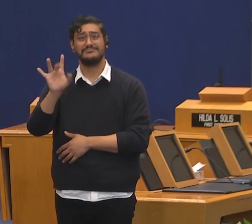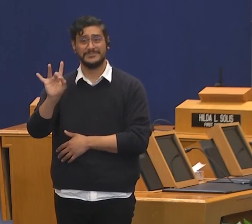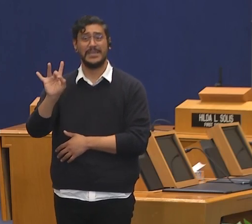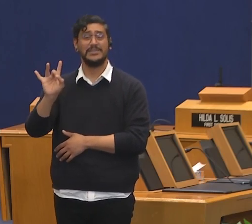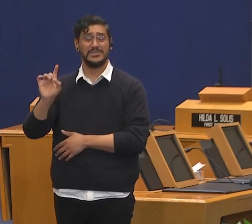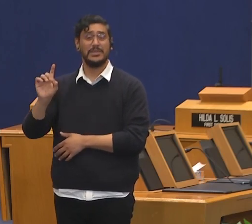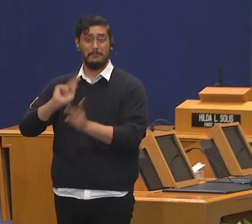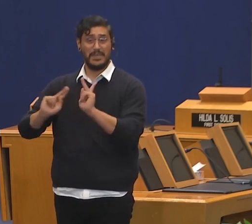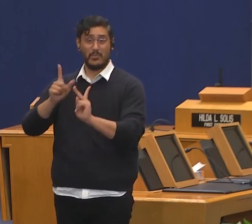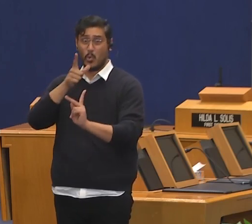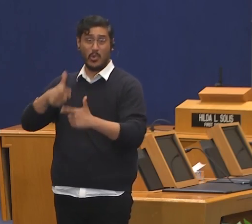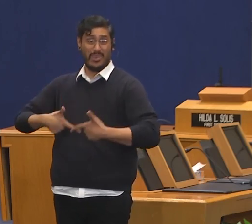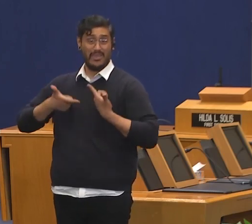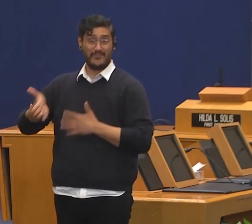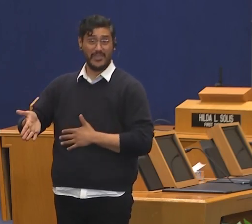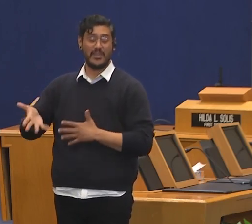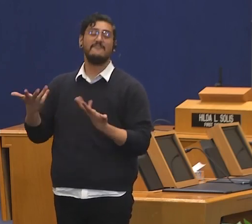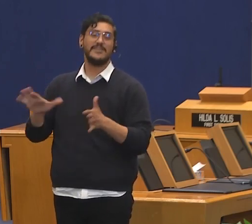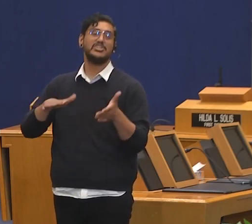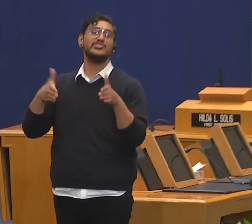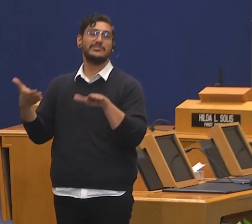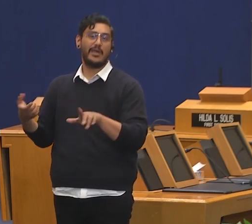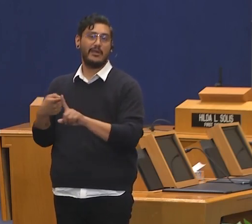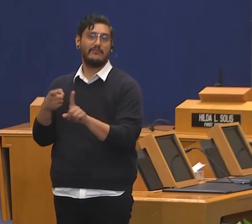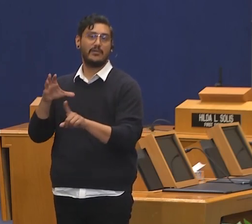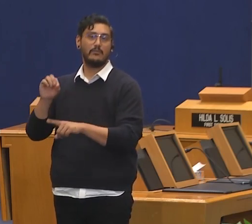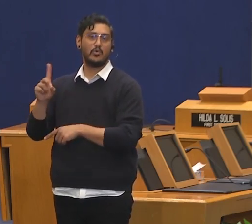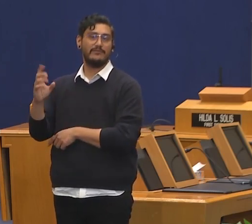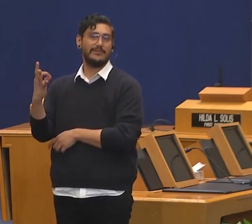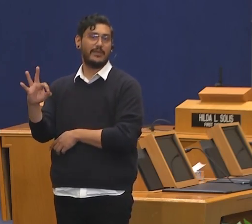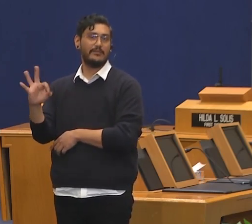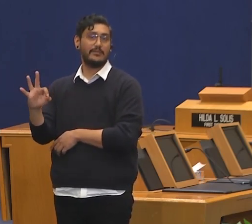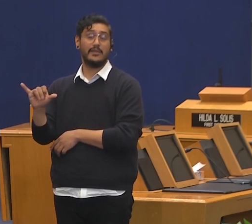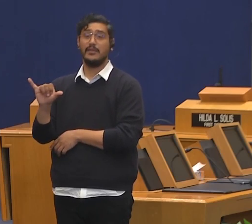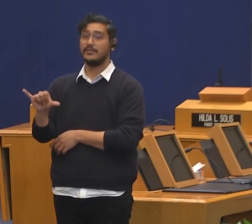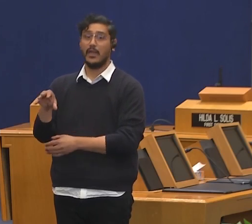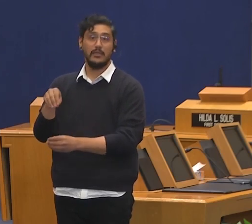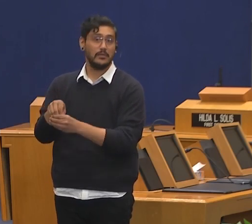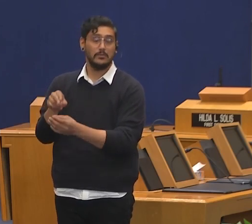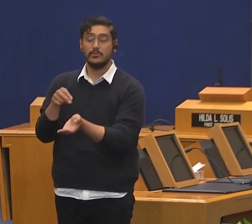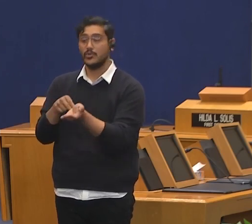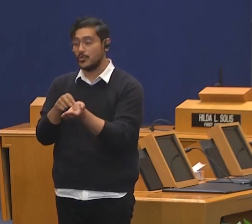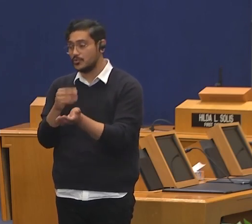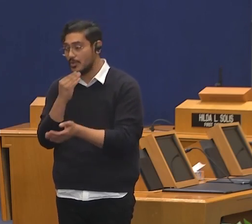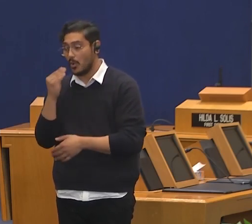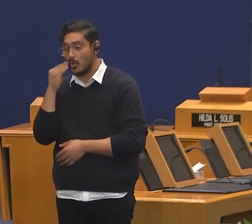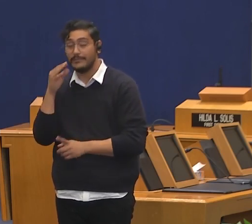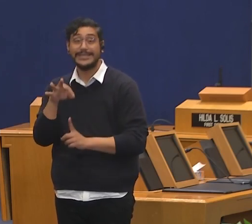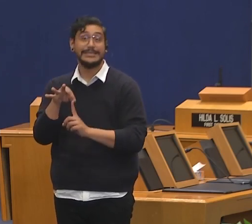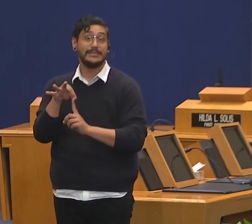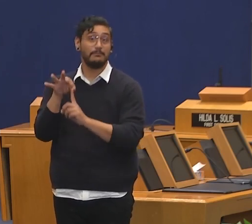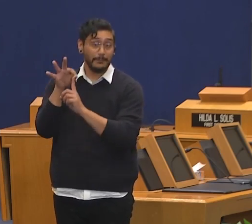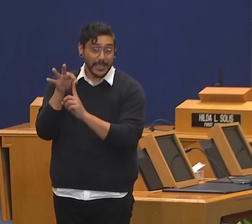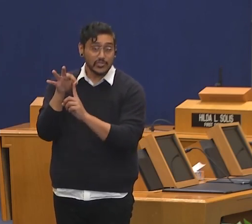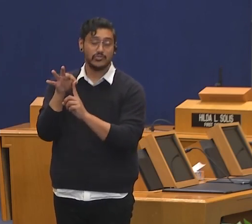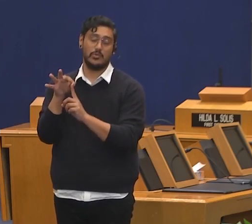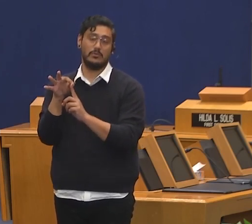por COVID-19 en estos entornos. Esto incluye instalaciones de enfermería especializada y vivienda